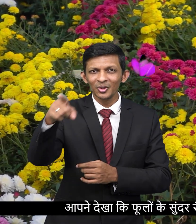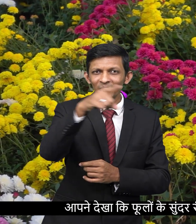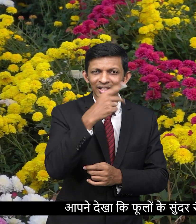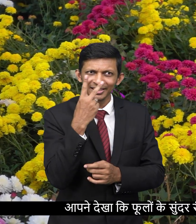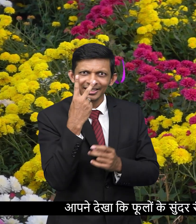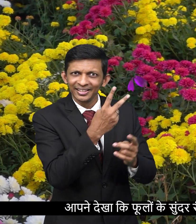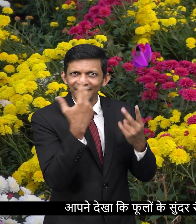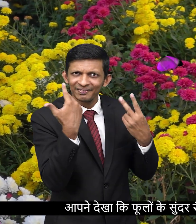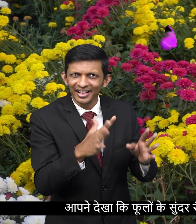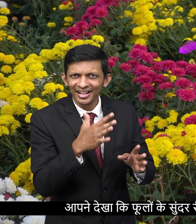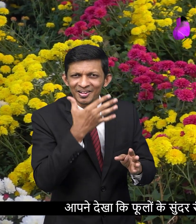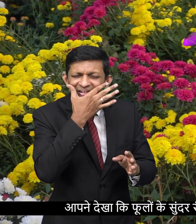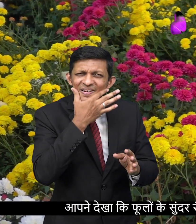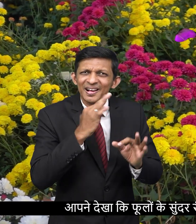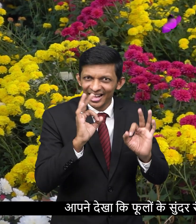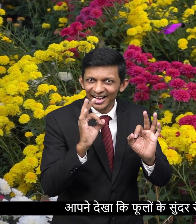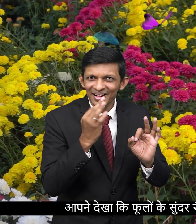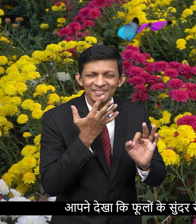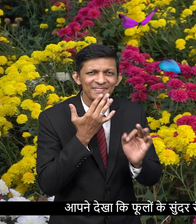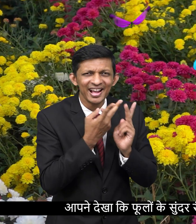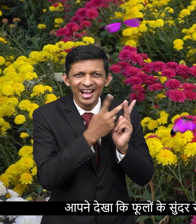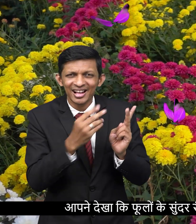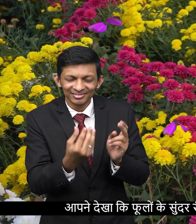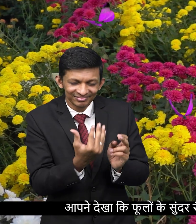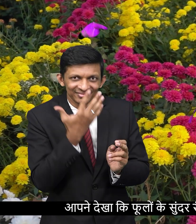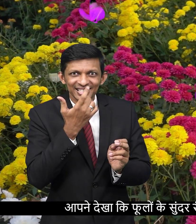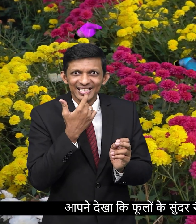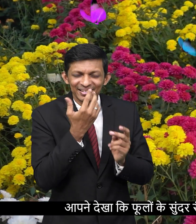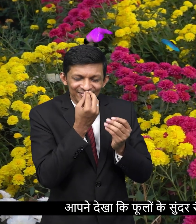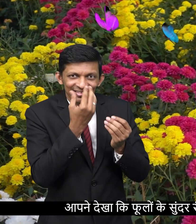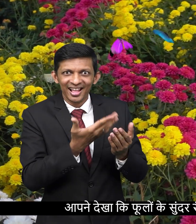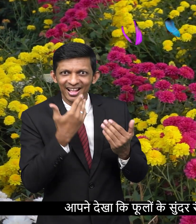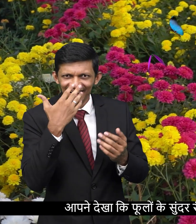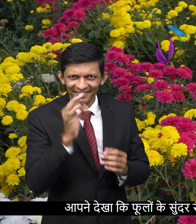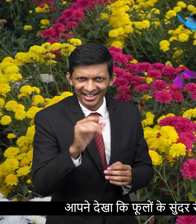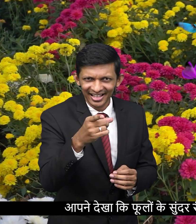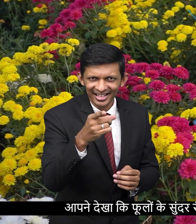आपने देखा कि फूलों के सुंदर रंग होते हैं और कई में खुशबू होती है।